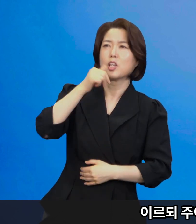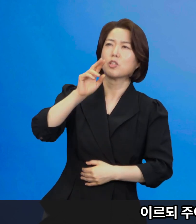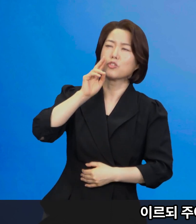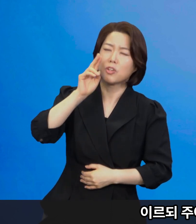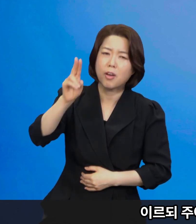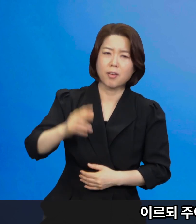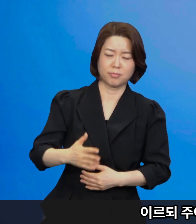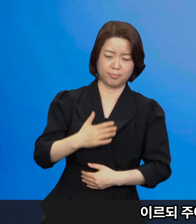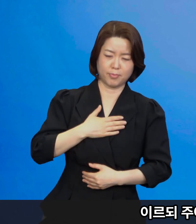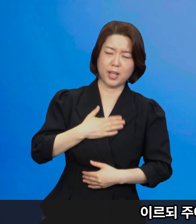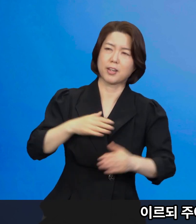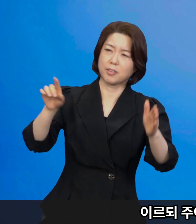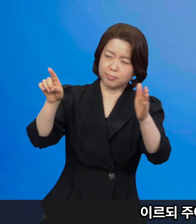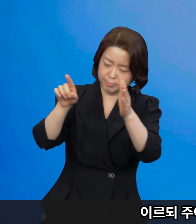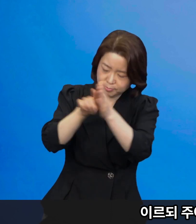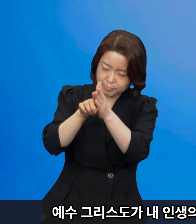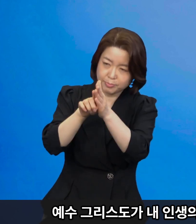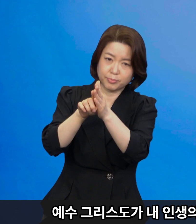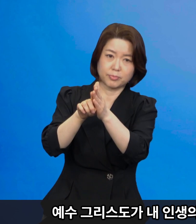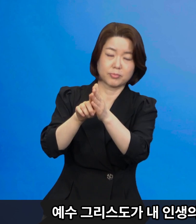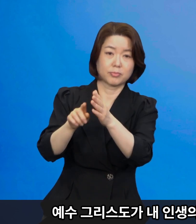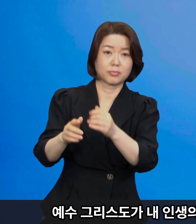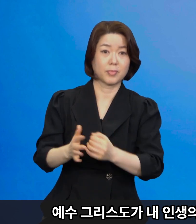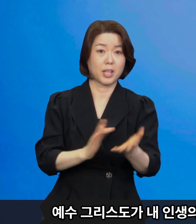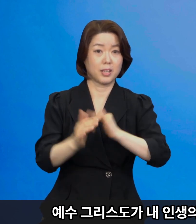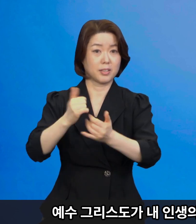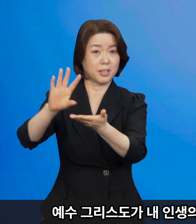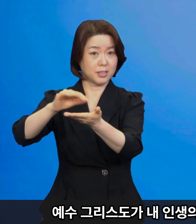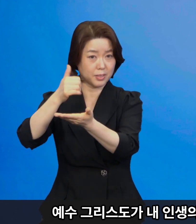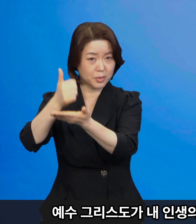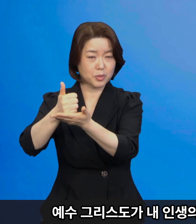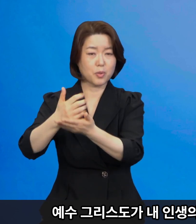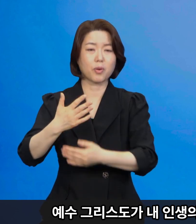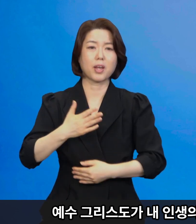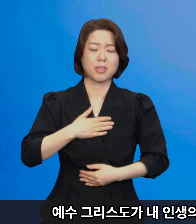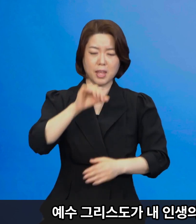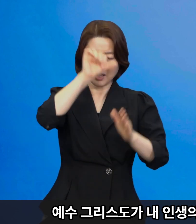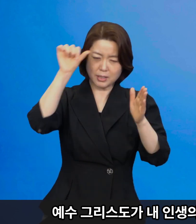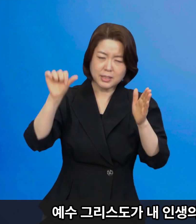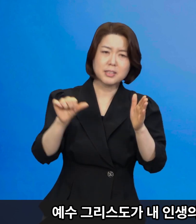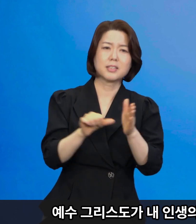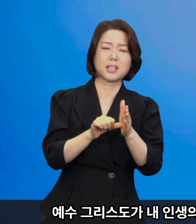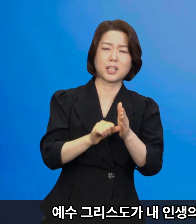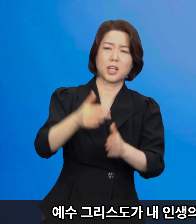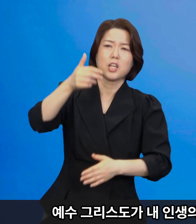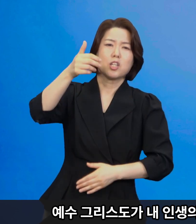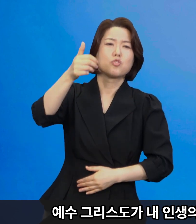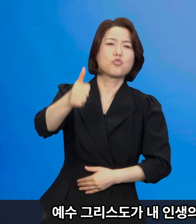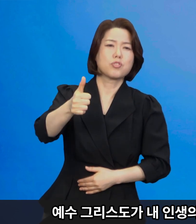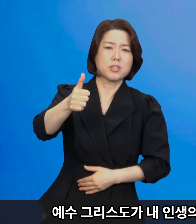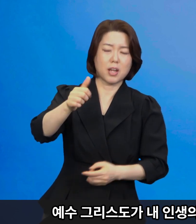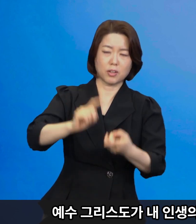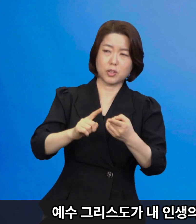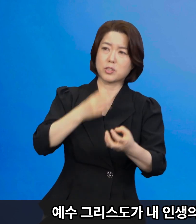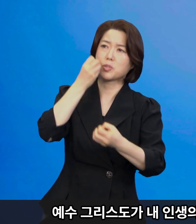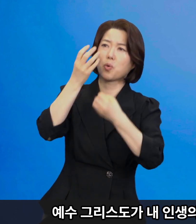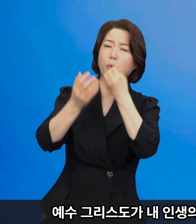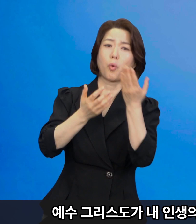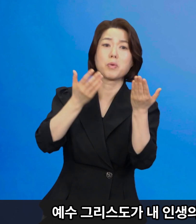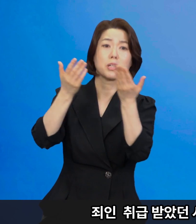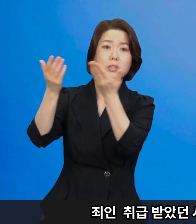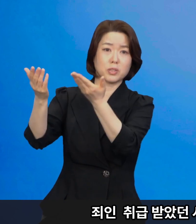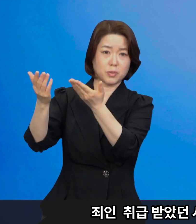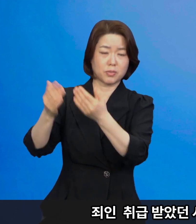내가 믿나이다. 예수 그리스도가 내 인생의 주인임을 고백하고 있는